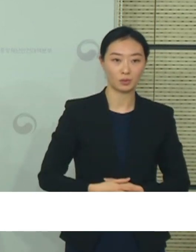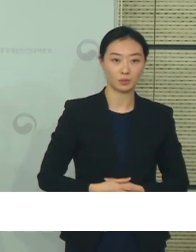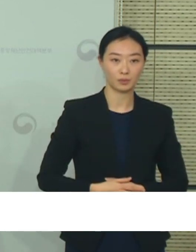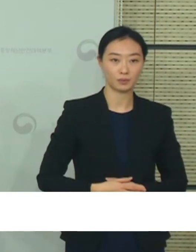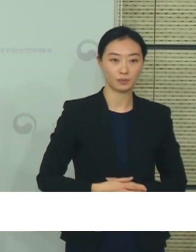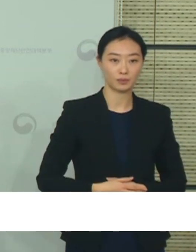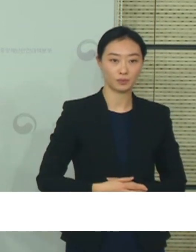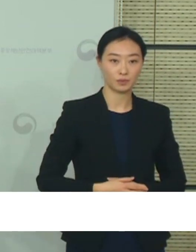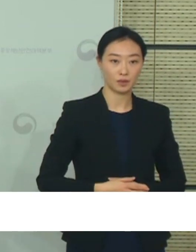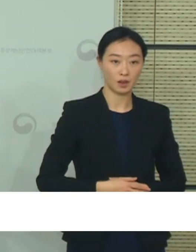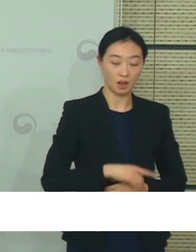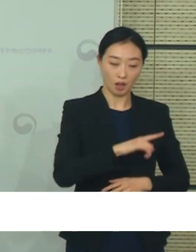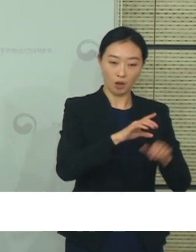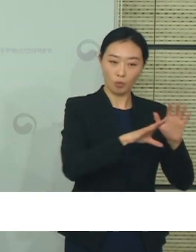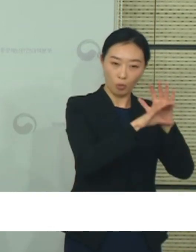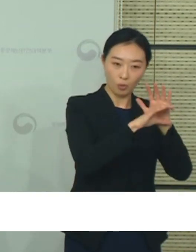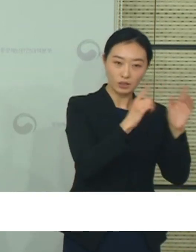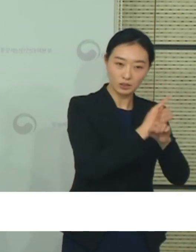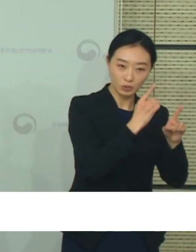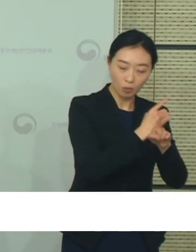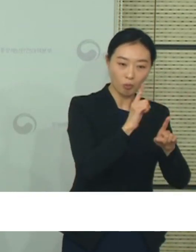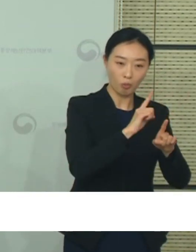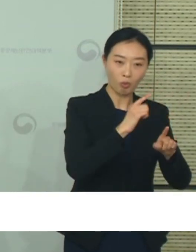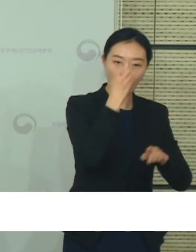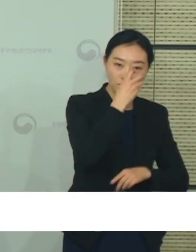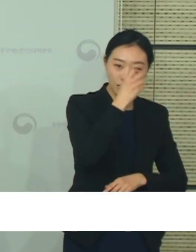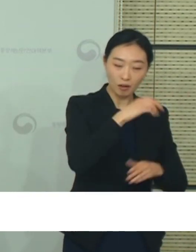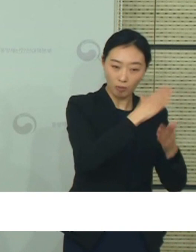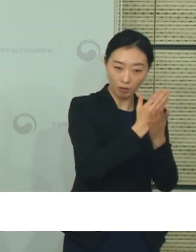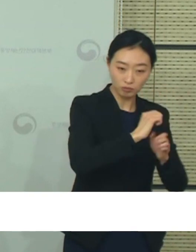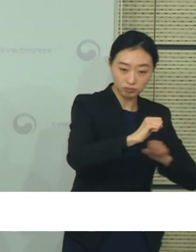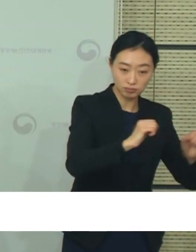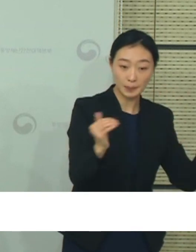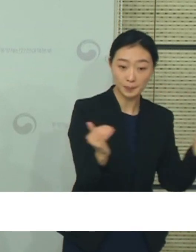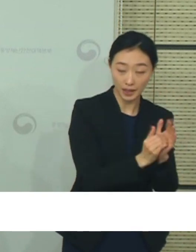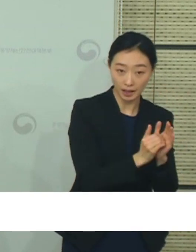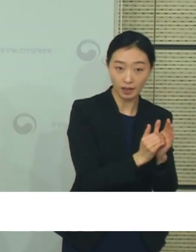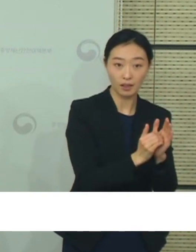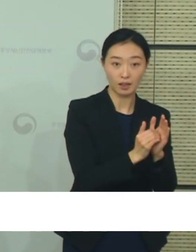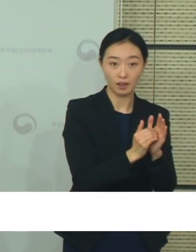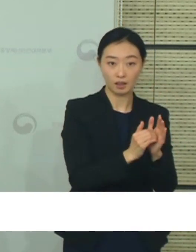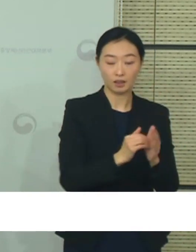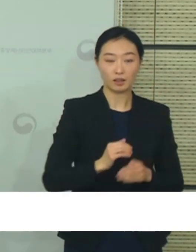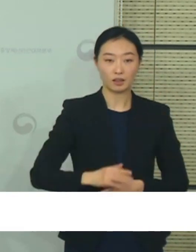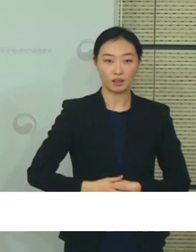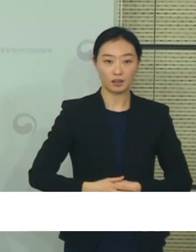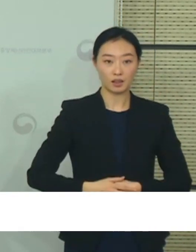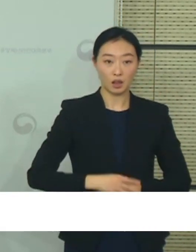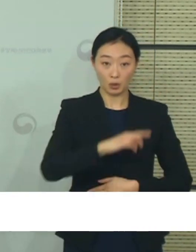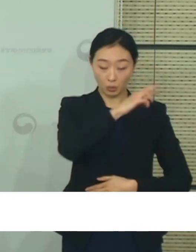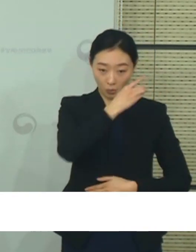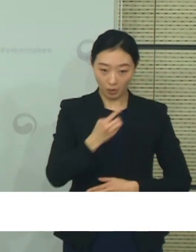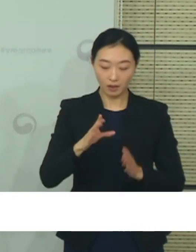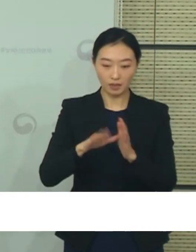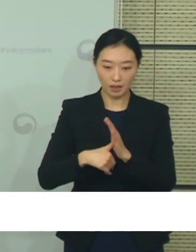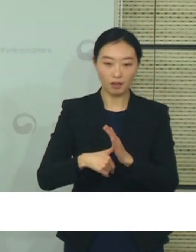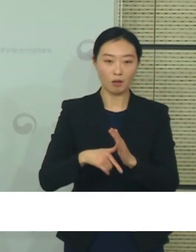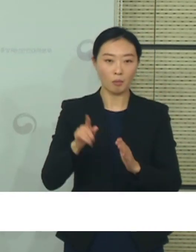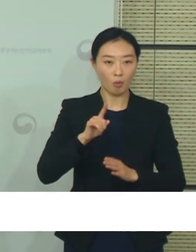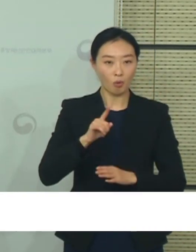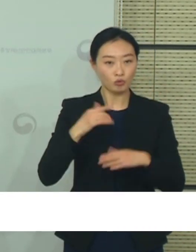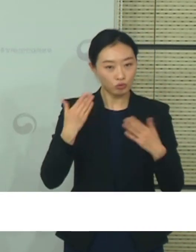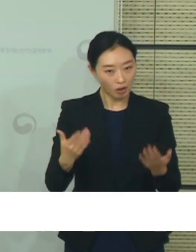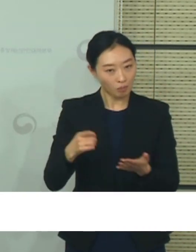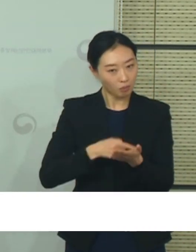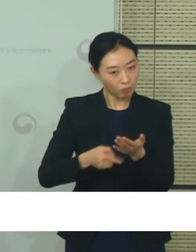현지에서의 활동을 마치시고 난 이후에 그분들에 대한 적절한 그 포상이나 이러한 예우에